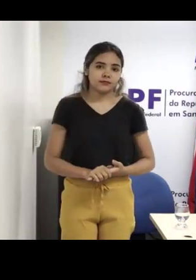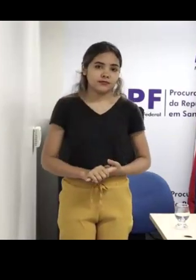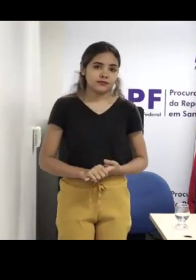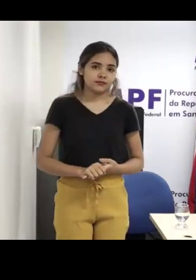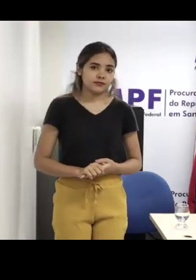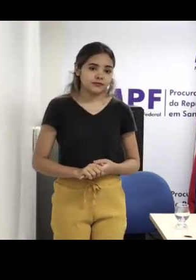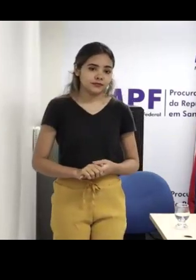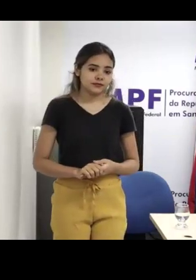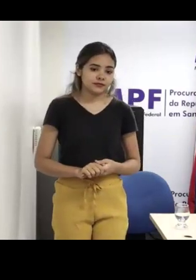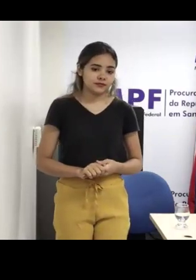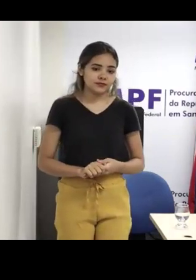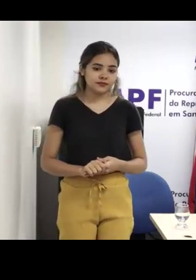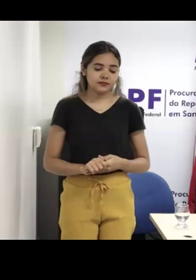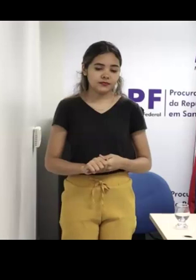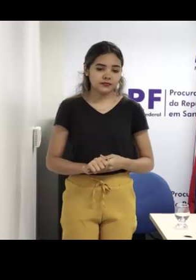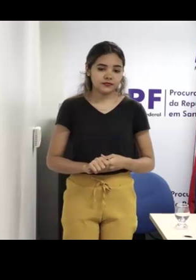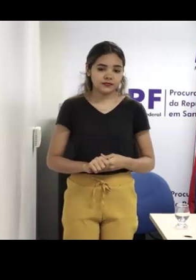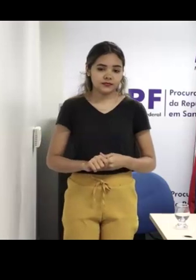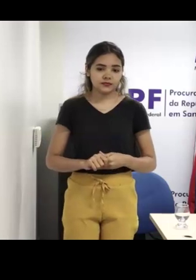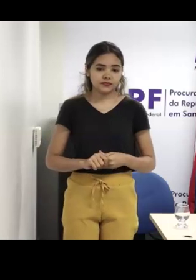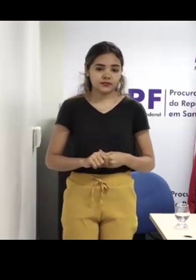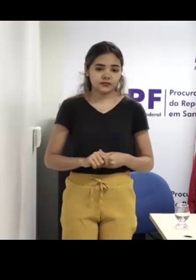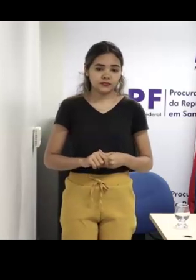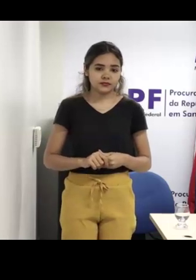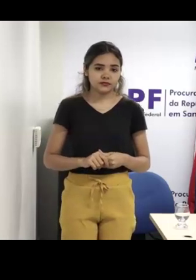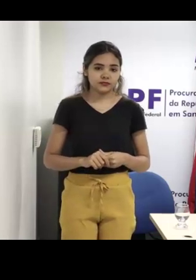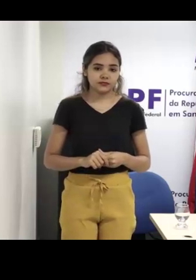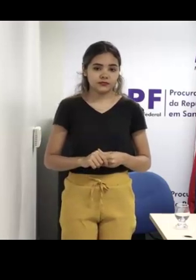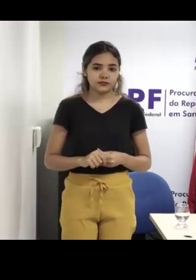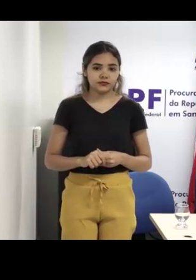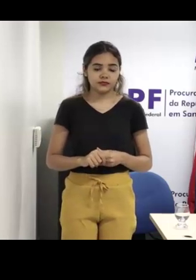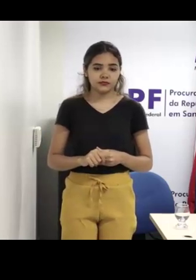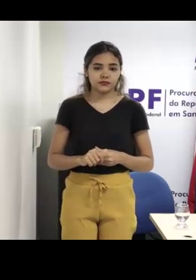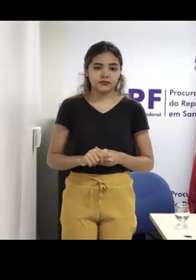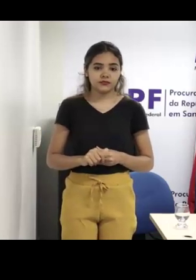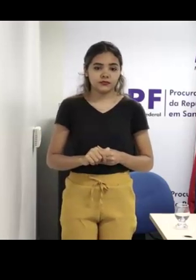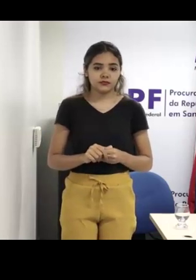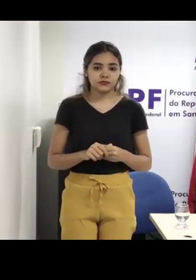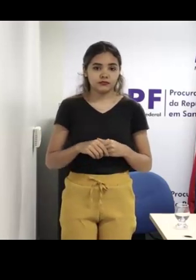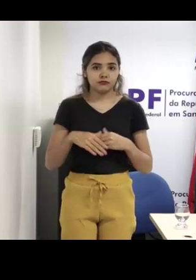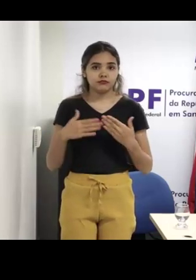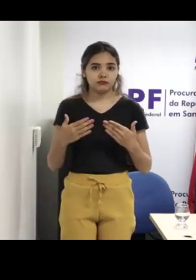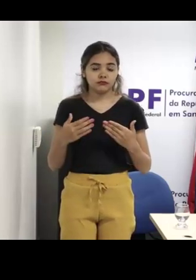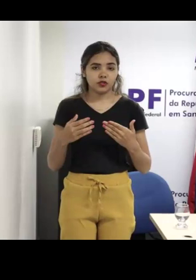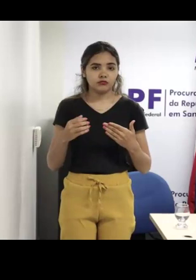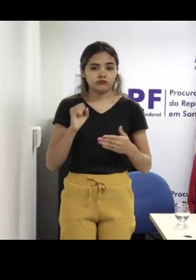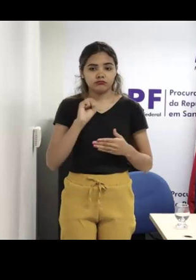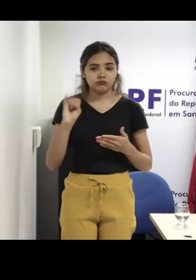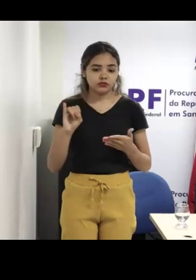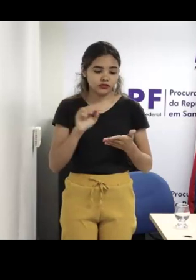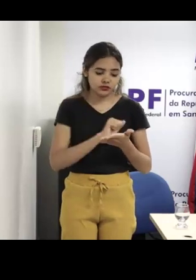pros processos judiciais é já teve essa informação mas ela foi apagada não que isso não possa ser suprido de outra